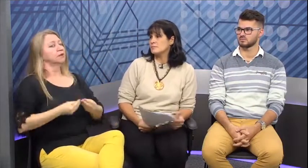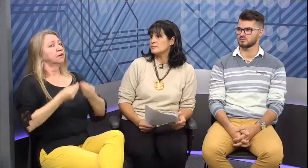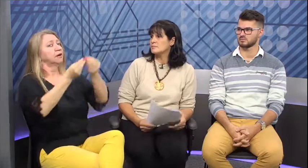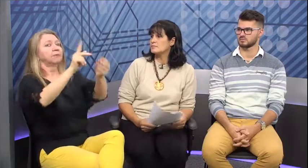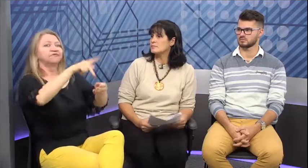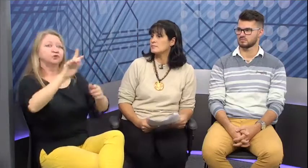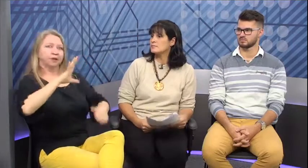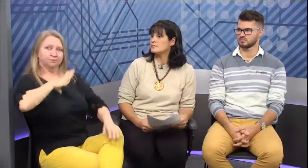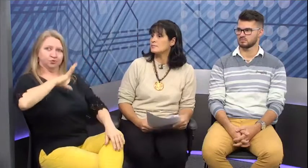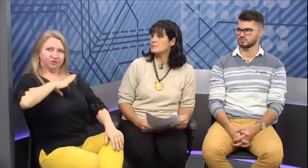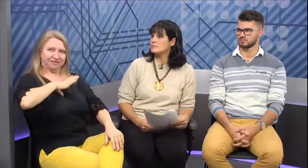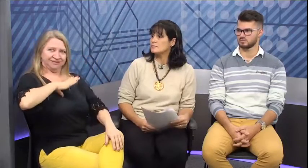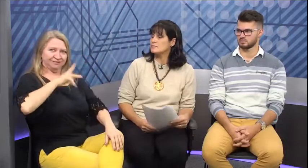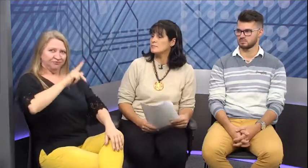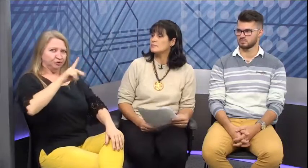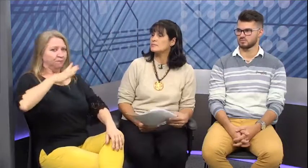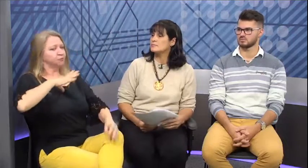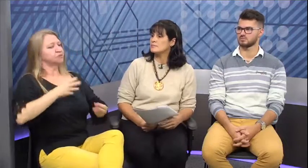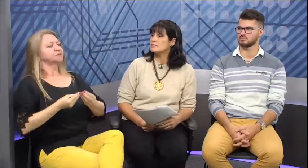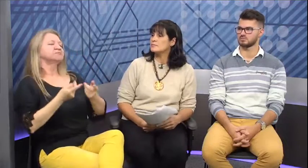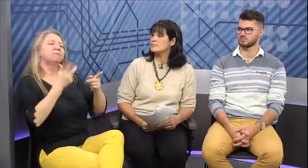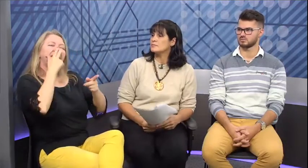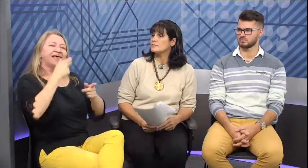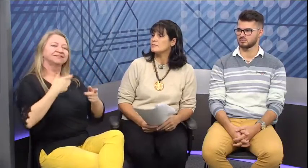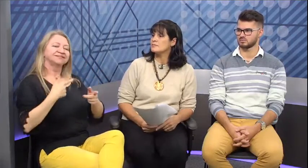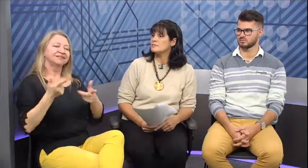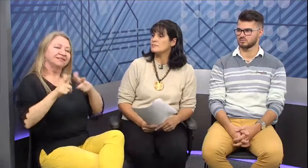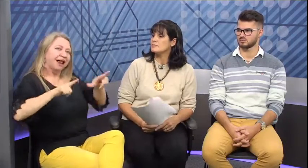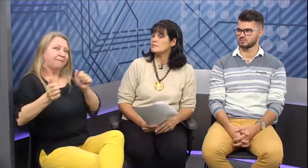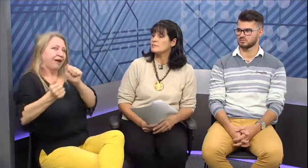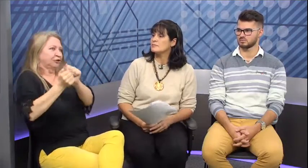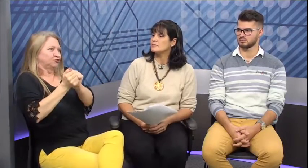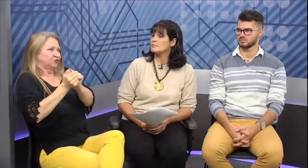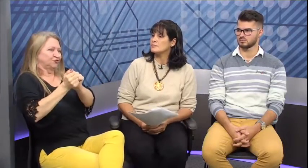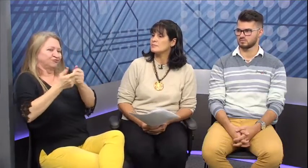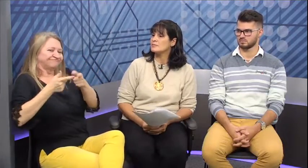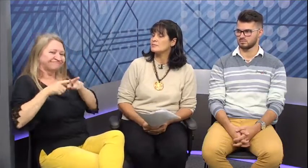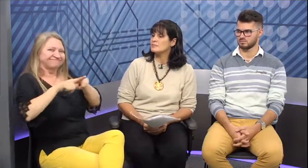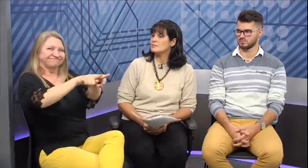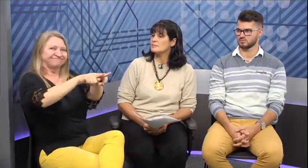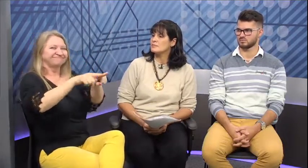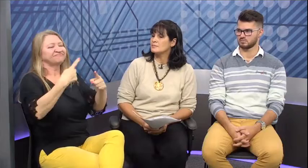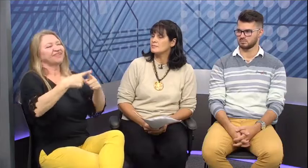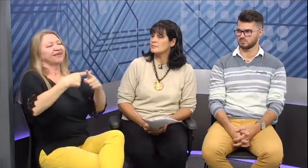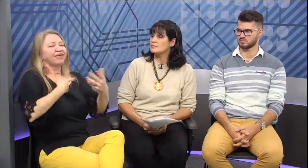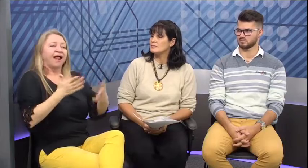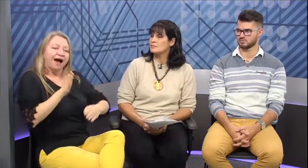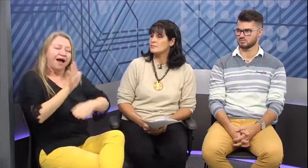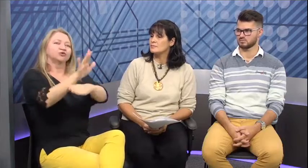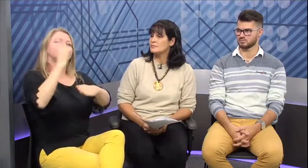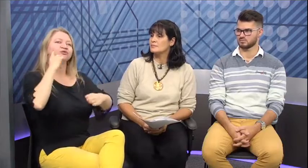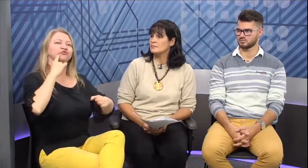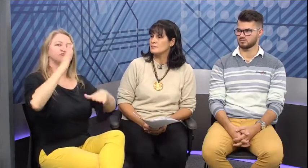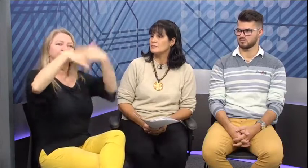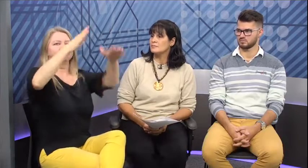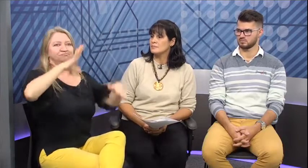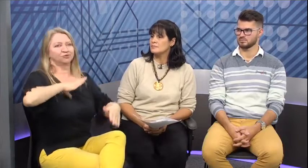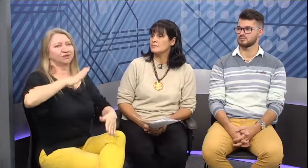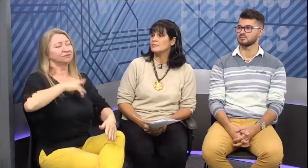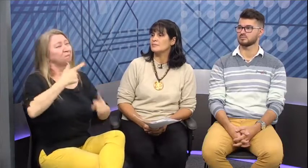deles, mas eu não corrigia. Eu dava para a professora da língua portuguesa, que nós trabalhávamos juntas, né,